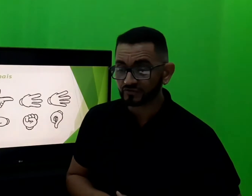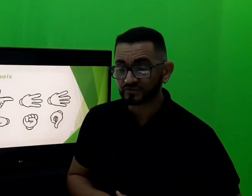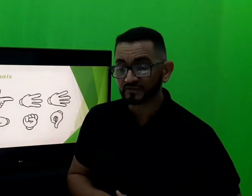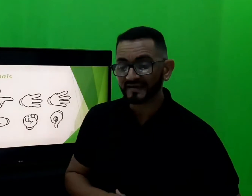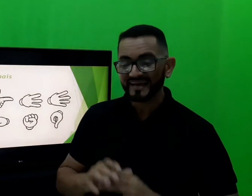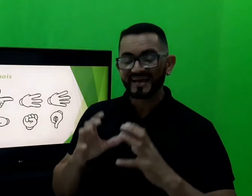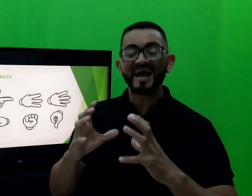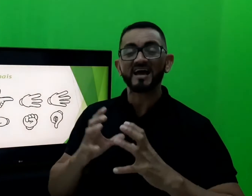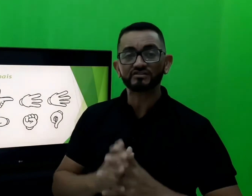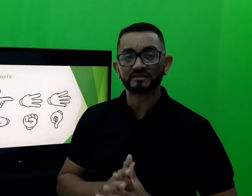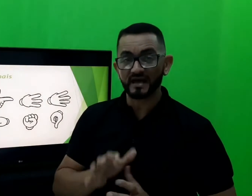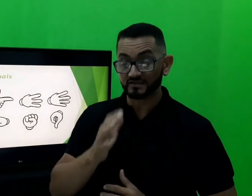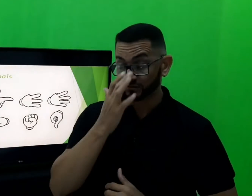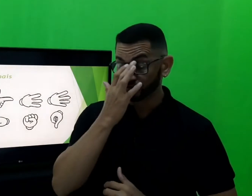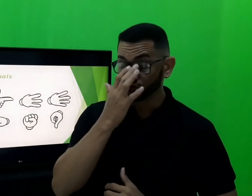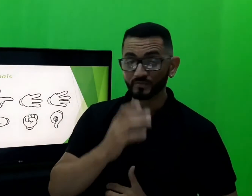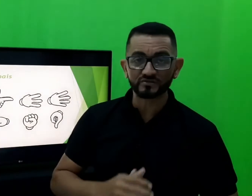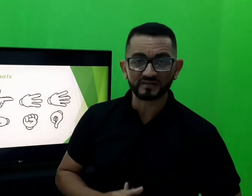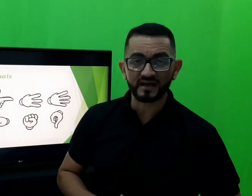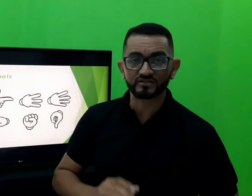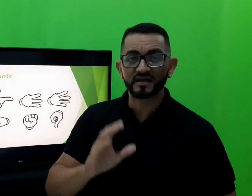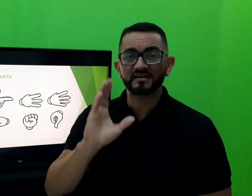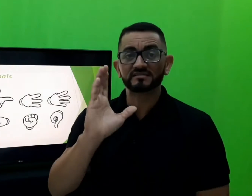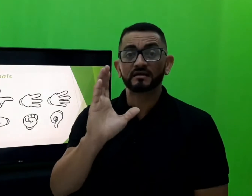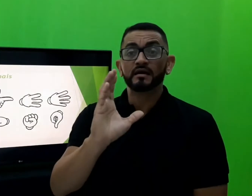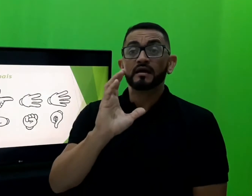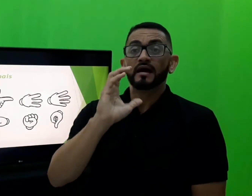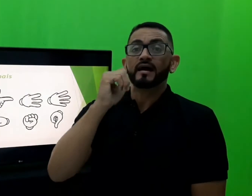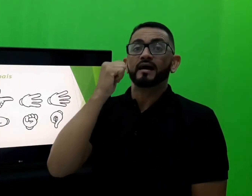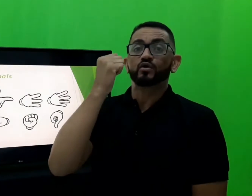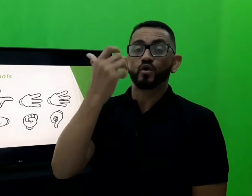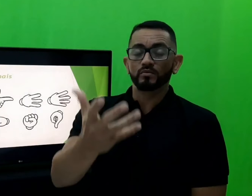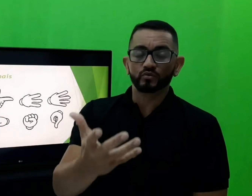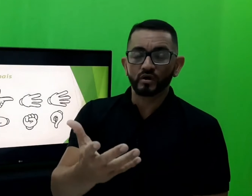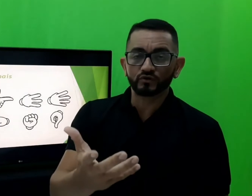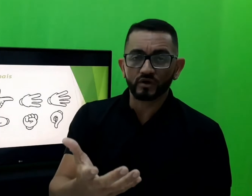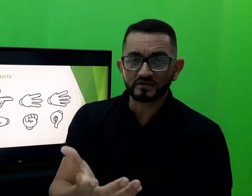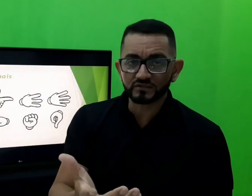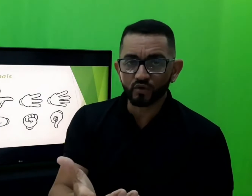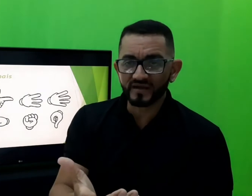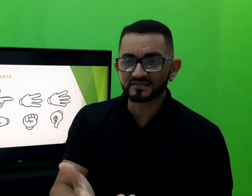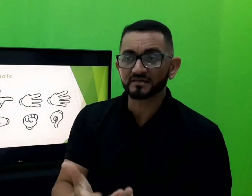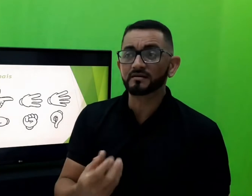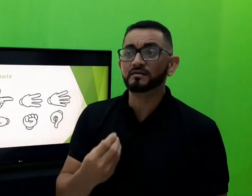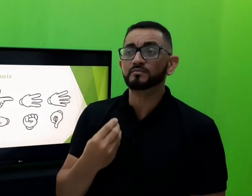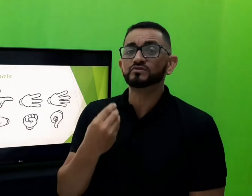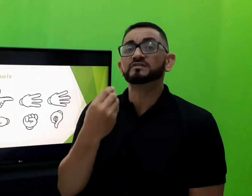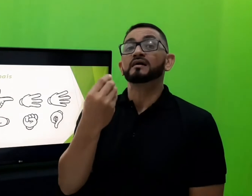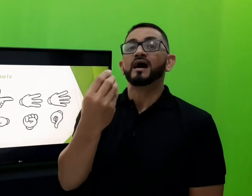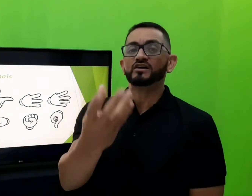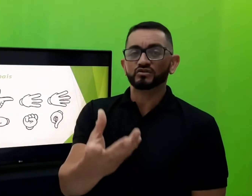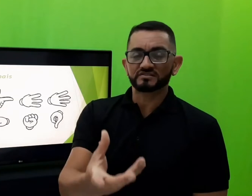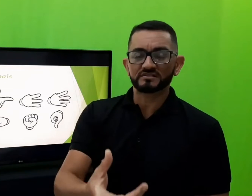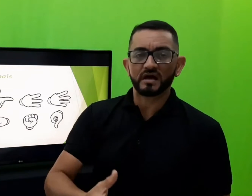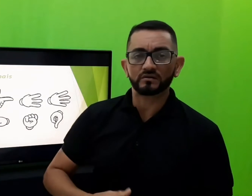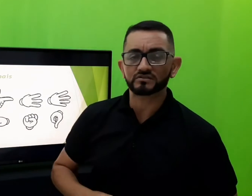Números cardinais. Os números cardinais, quando nós começamos as nossas aulas,